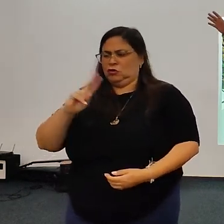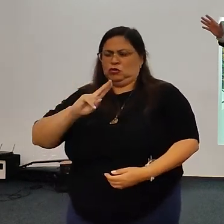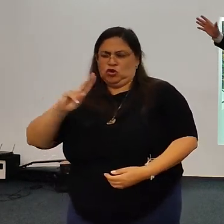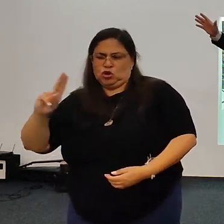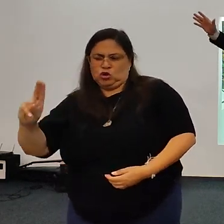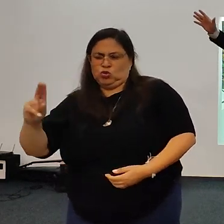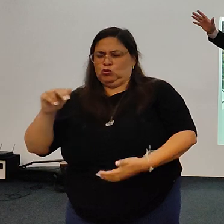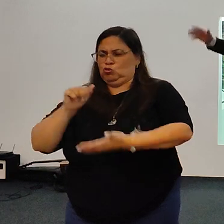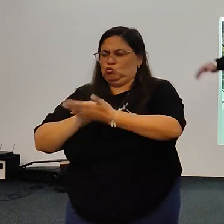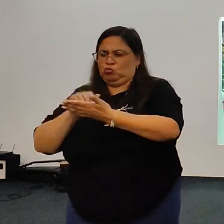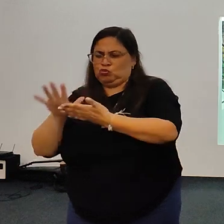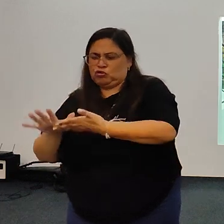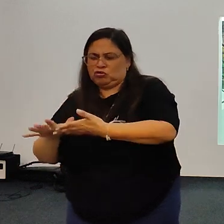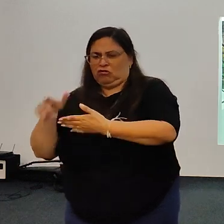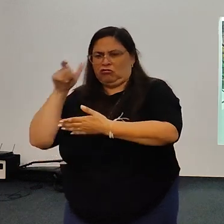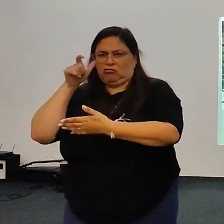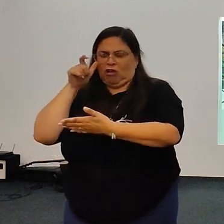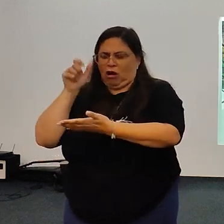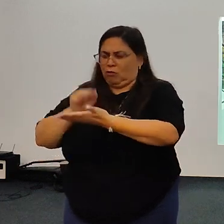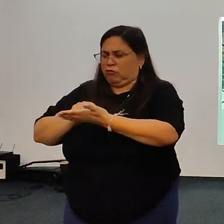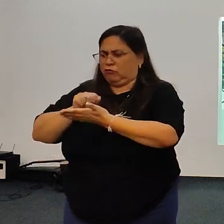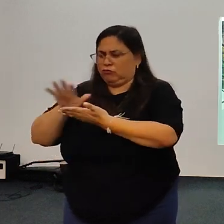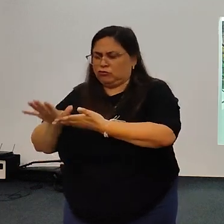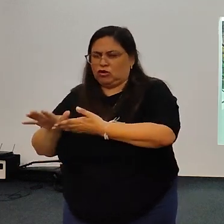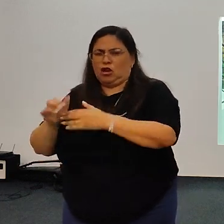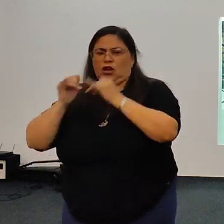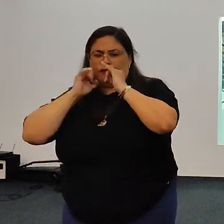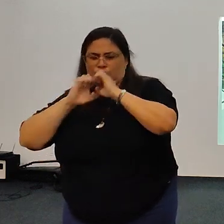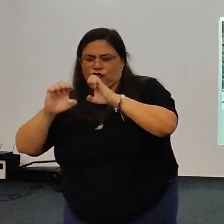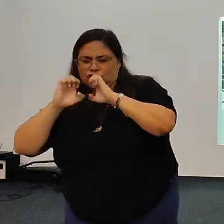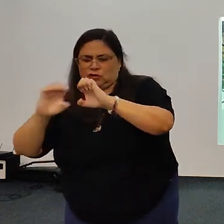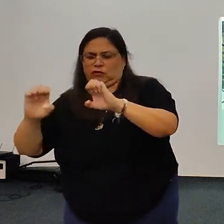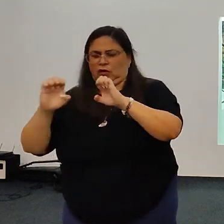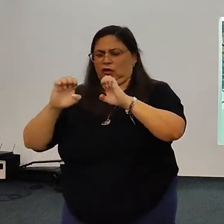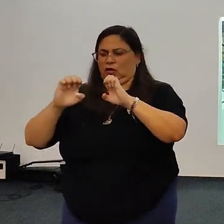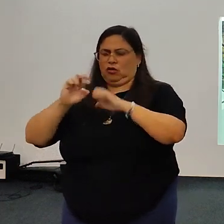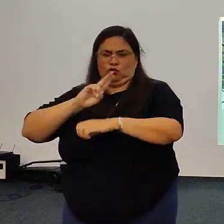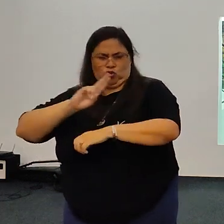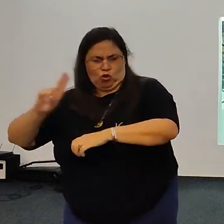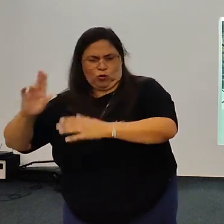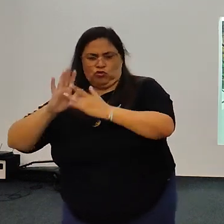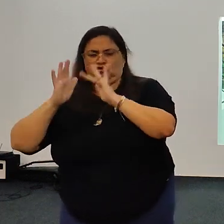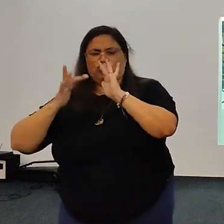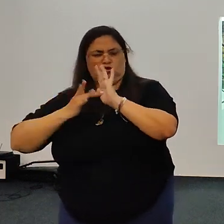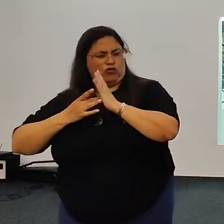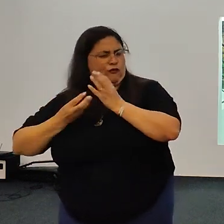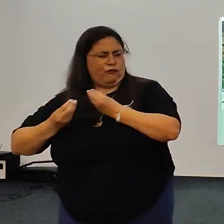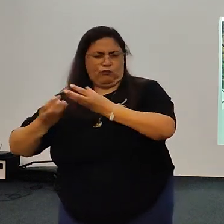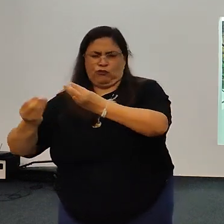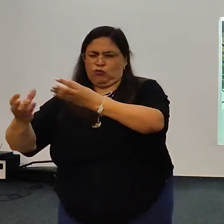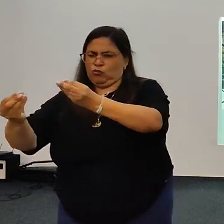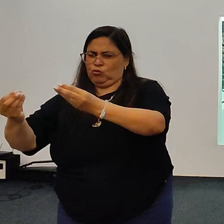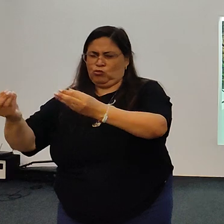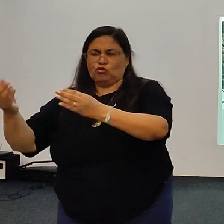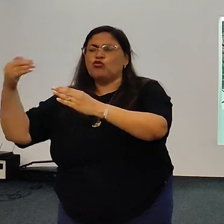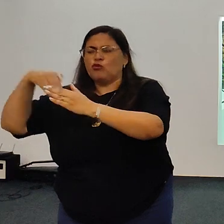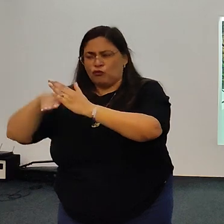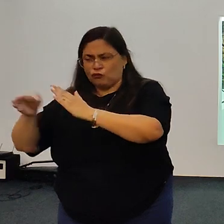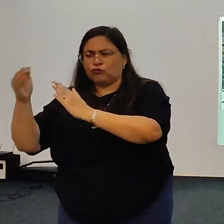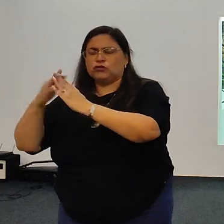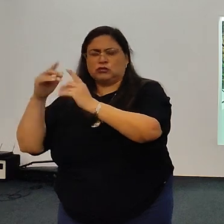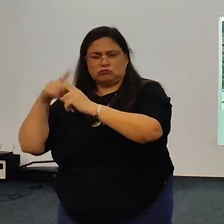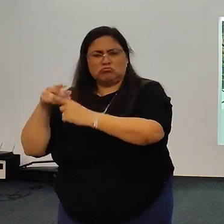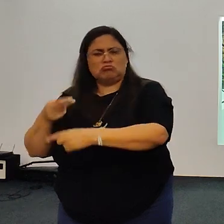nome expulsamos demônios, em teu nome nós evangelizamos, em teu nome nós fizemos parte da igreja a